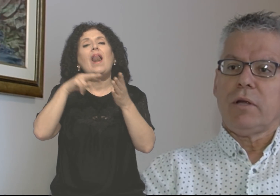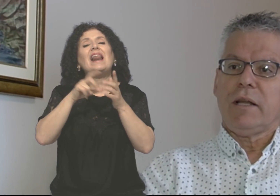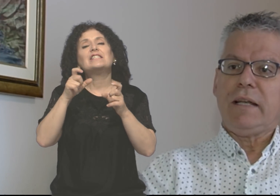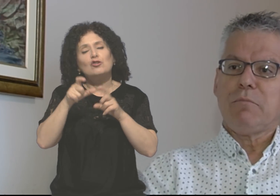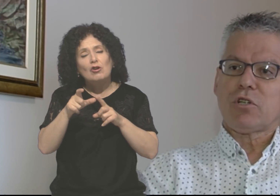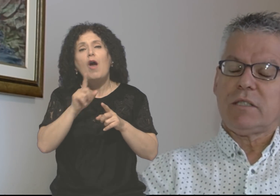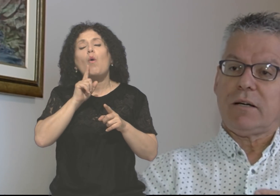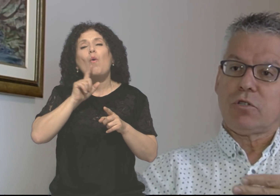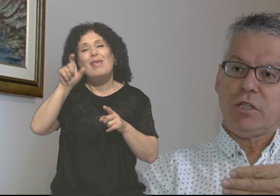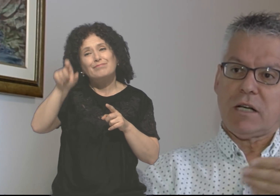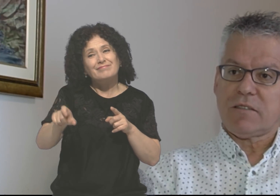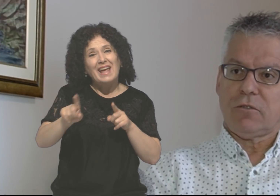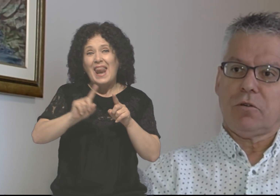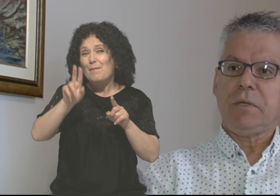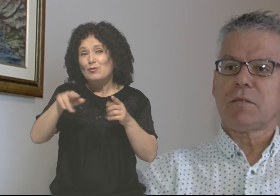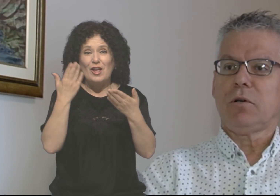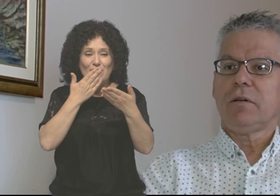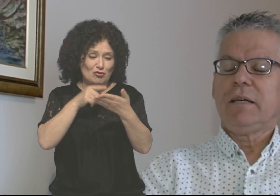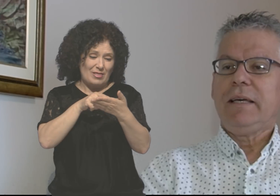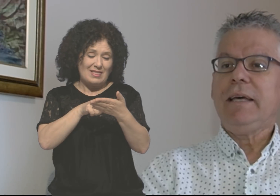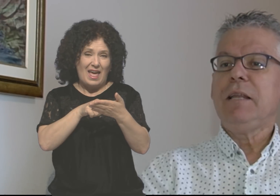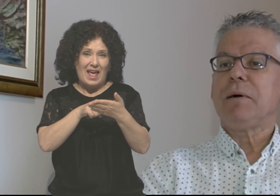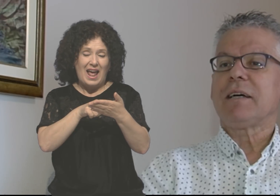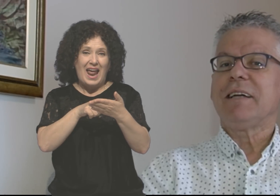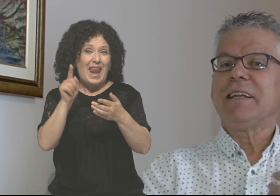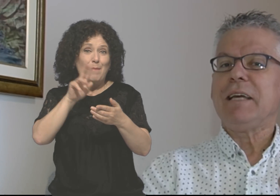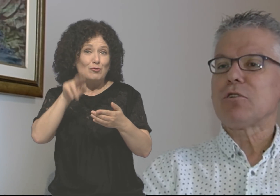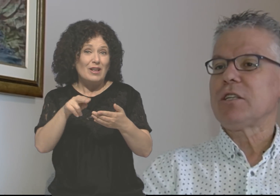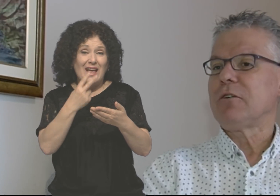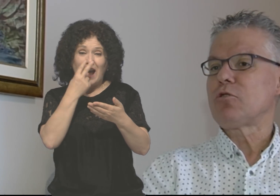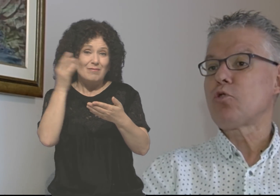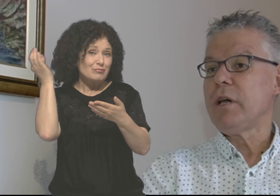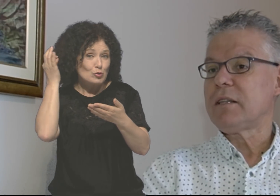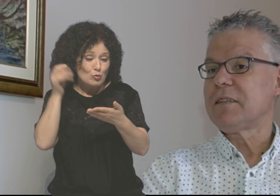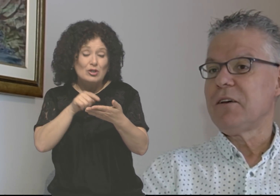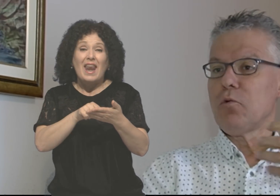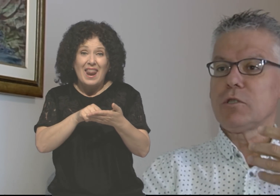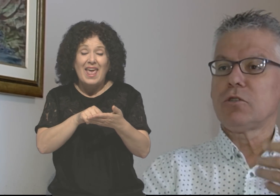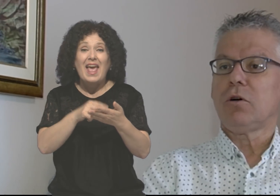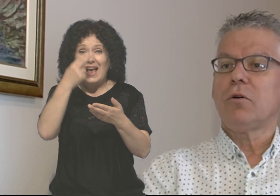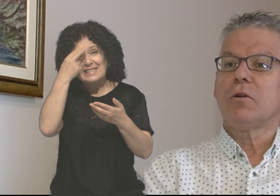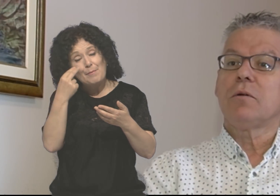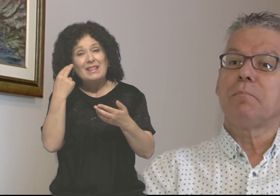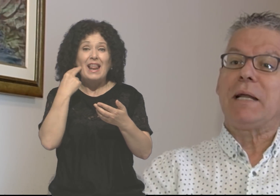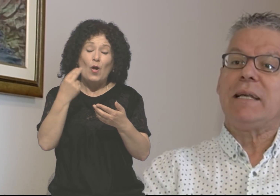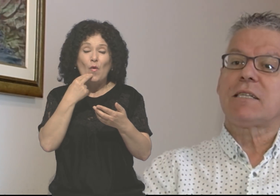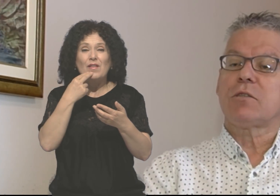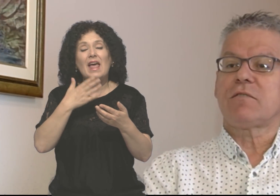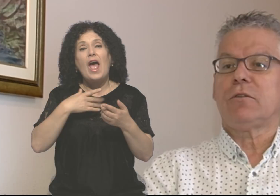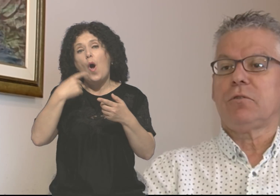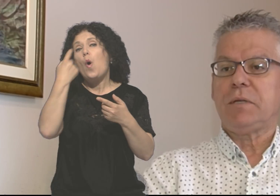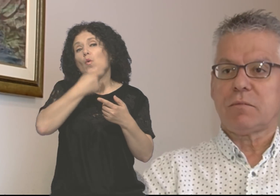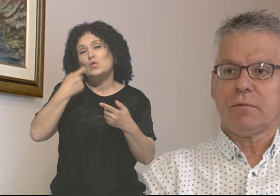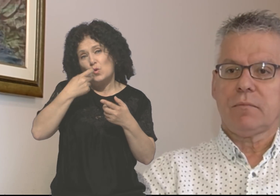што не можат да го читаат Светото Писмо или пак не можат да го чујат усно